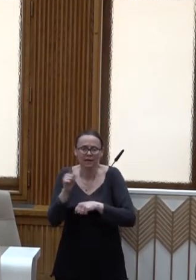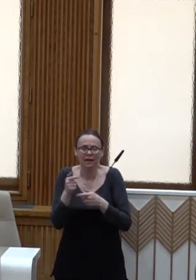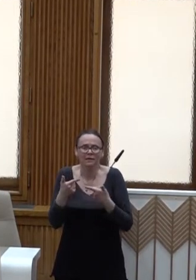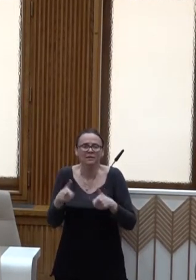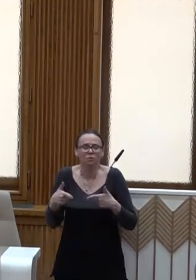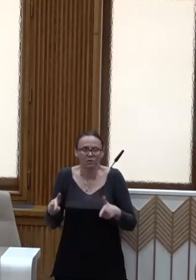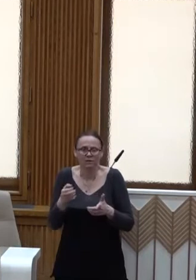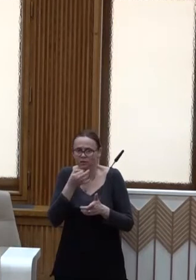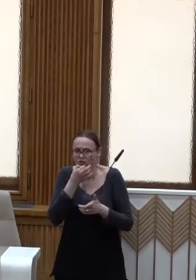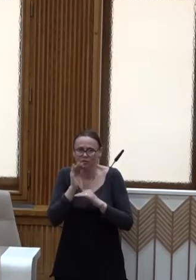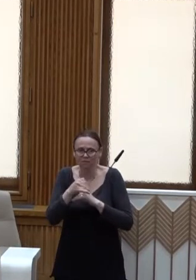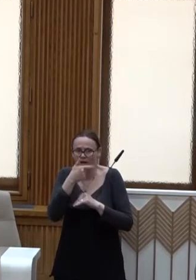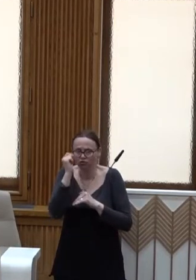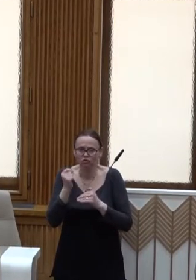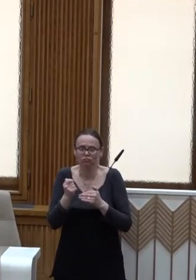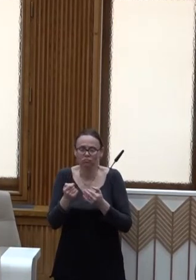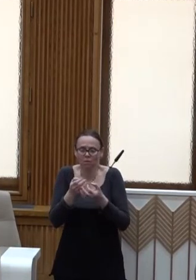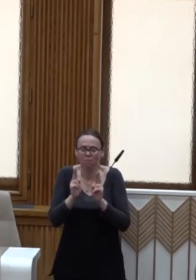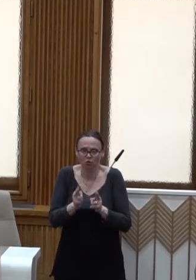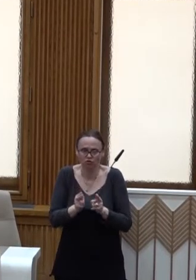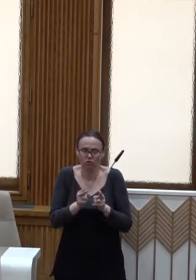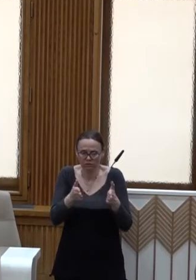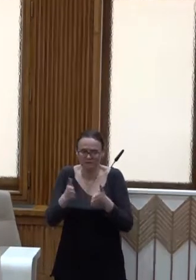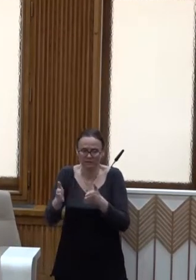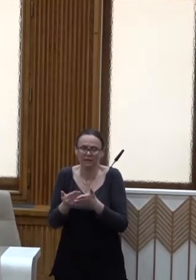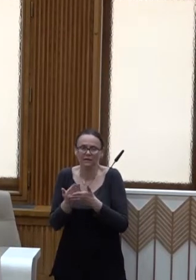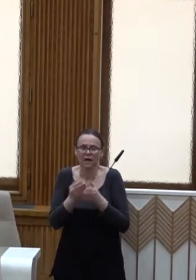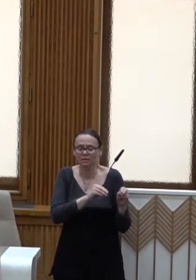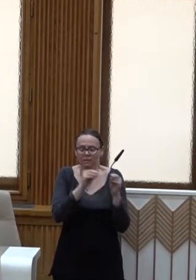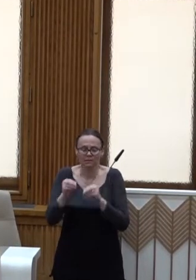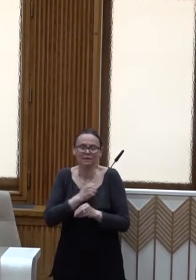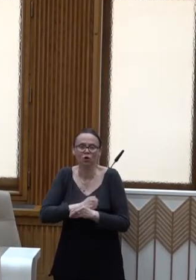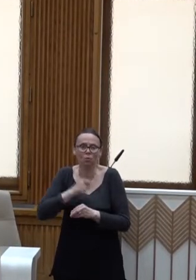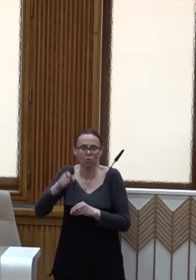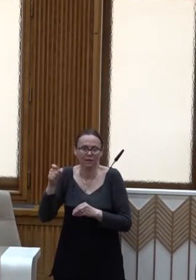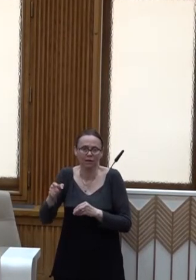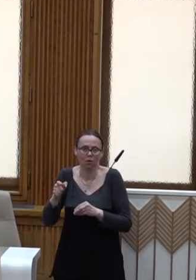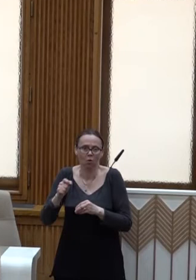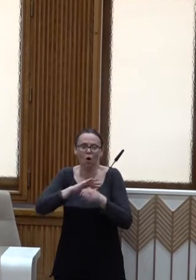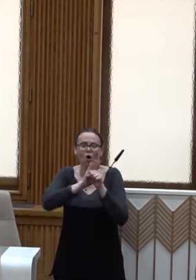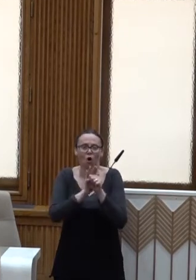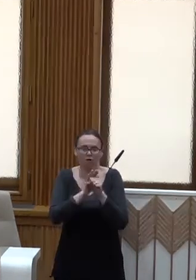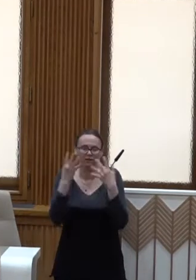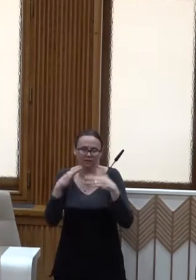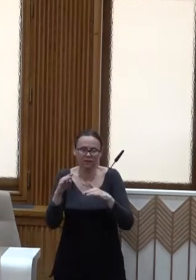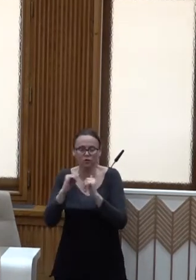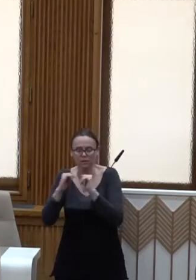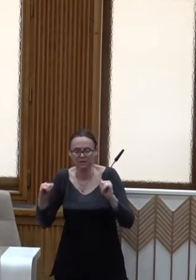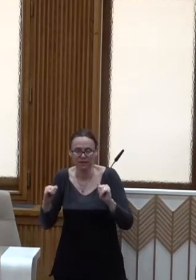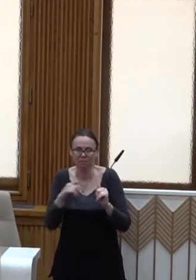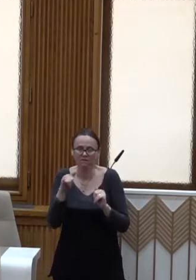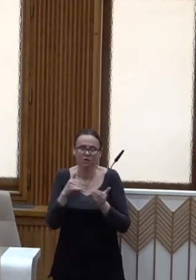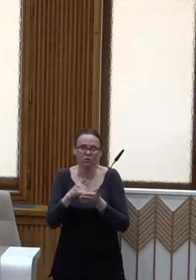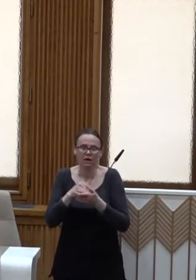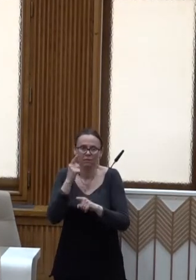za namestitev ogroženih bolnikov s COVID-19. Izjeme, ki vedno so, je treba določati pač